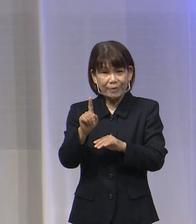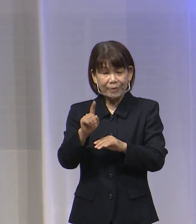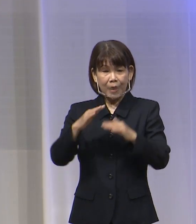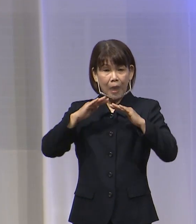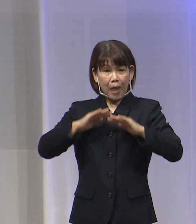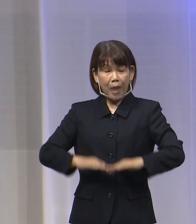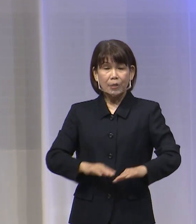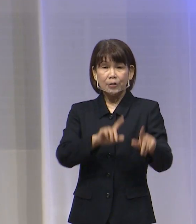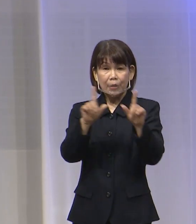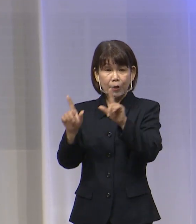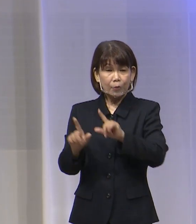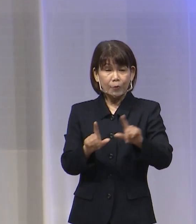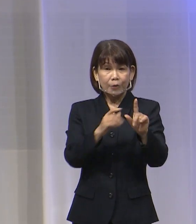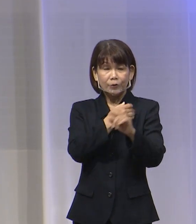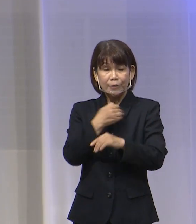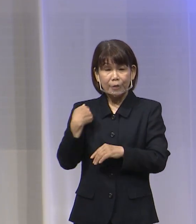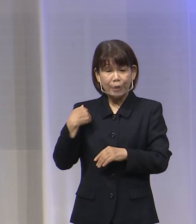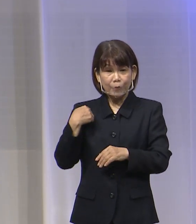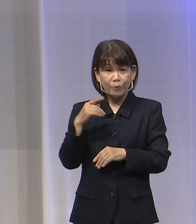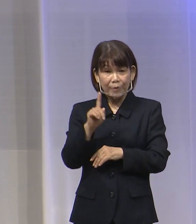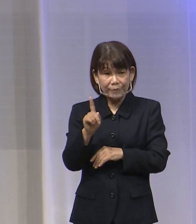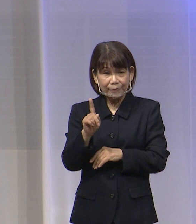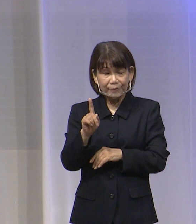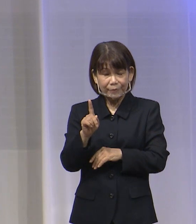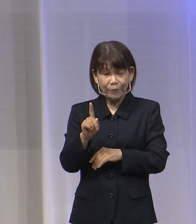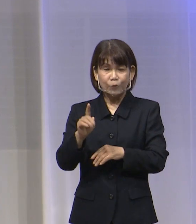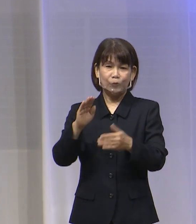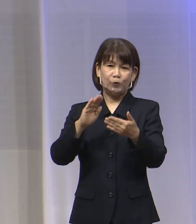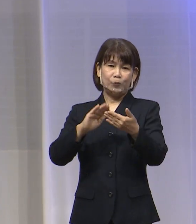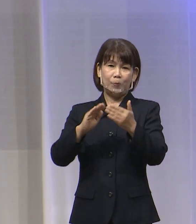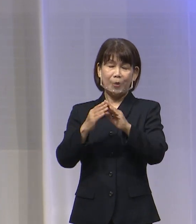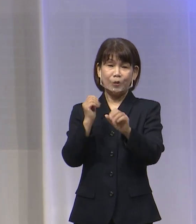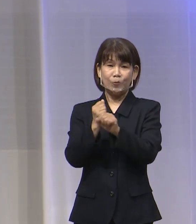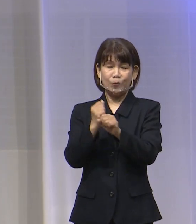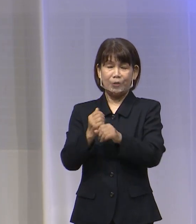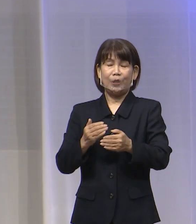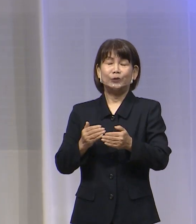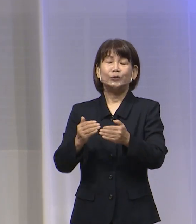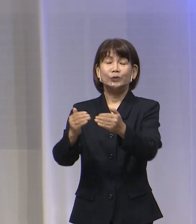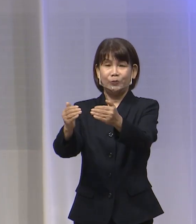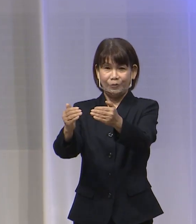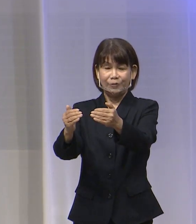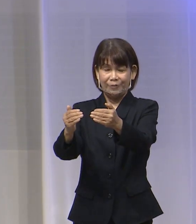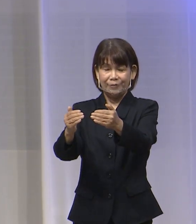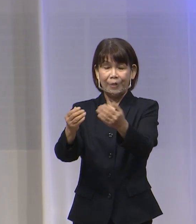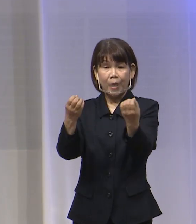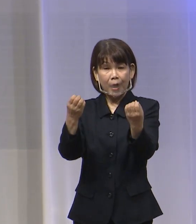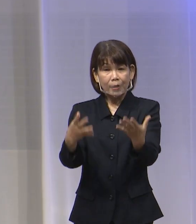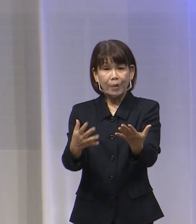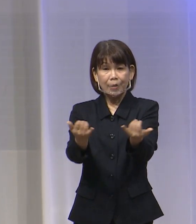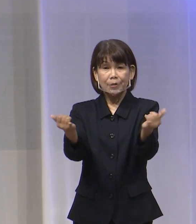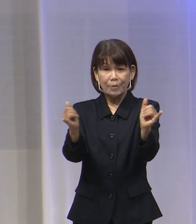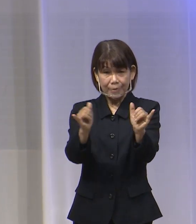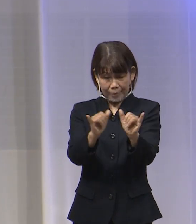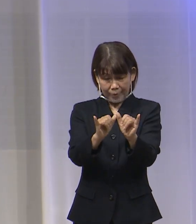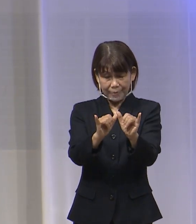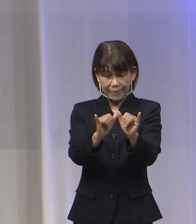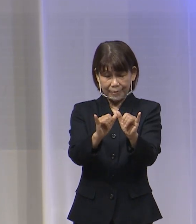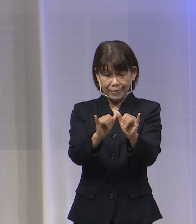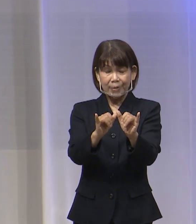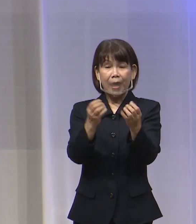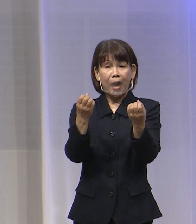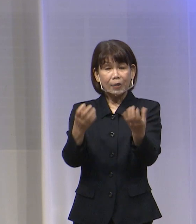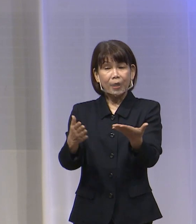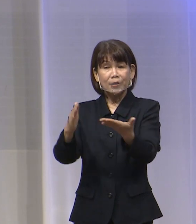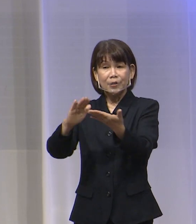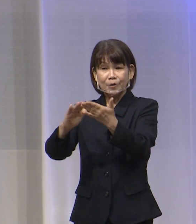暮らせるまちなのかそういうまちづくりが進んでいく時期ですその新しい社会新しい街の姿